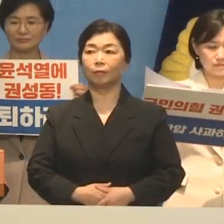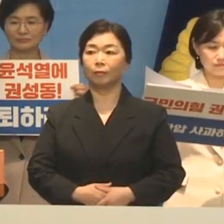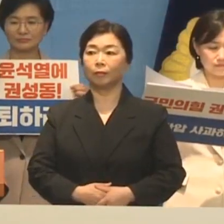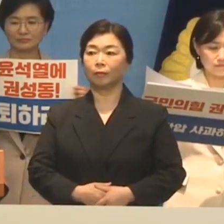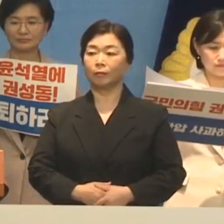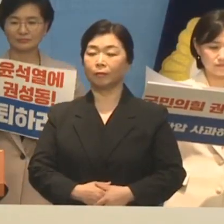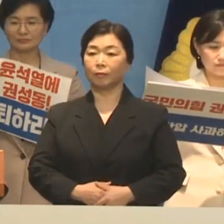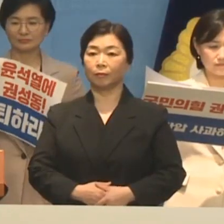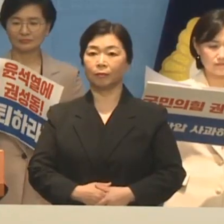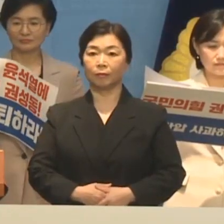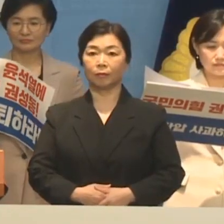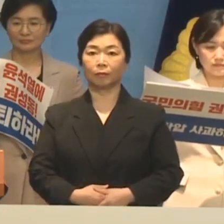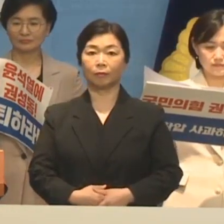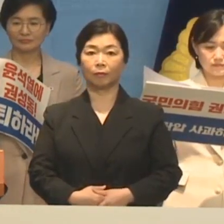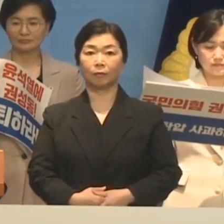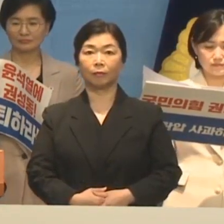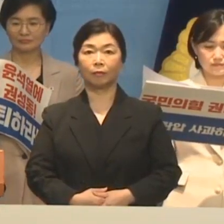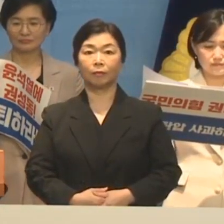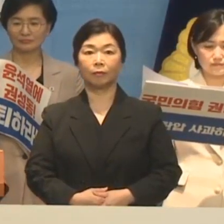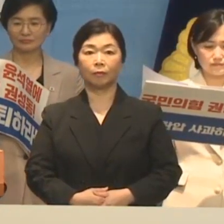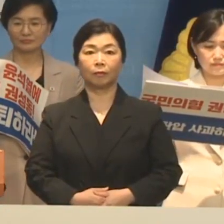시작하겠습니다.